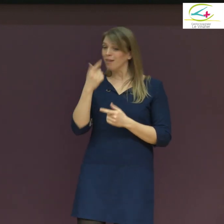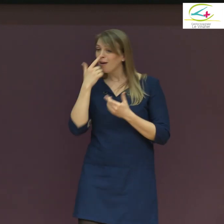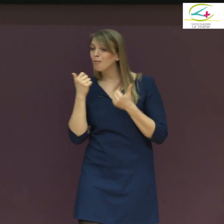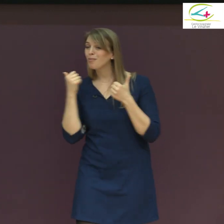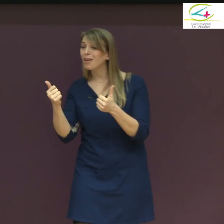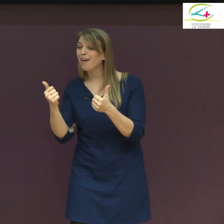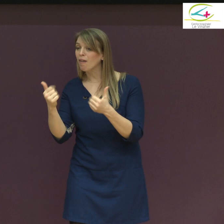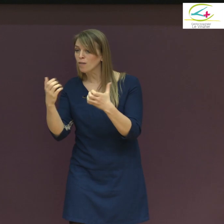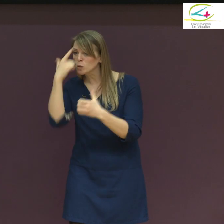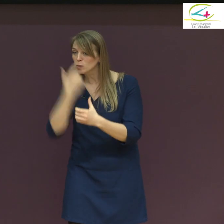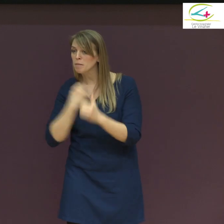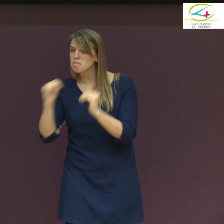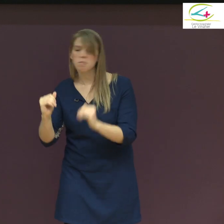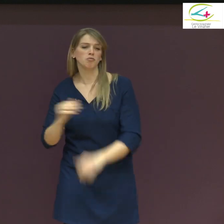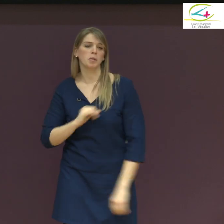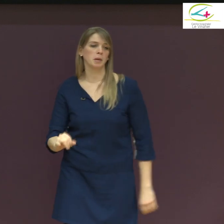se suicider.